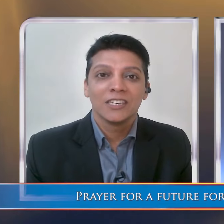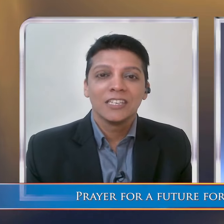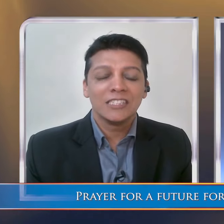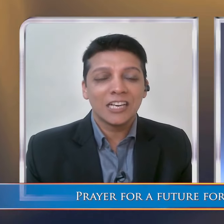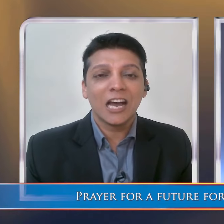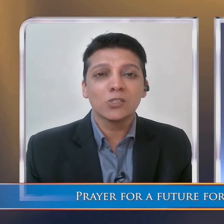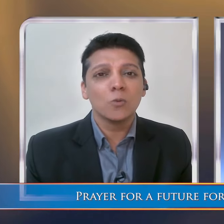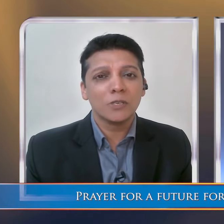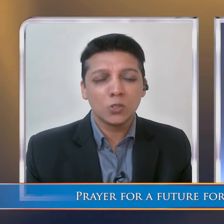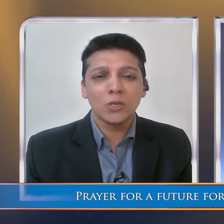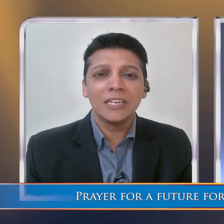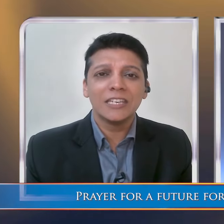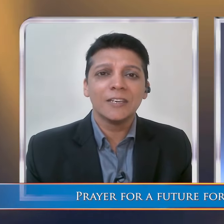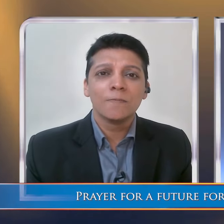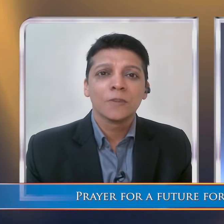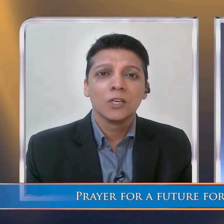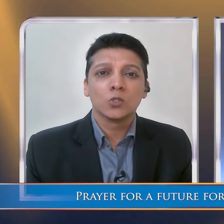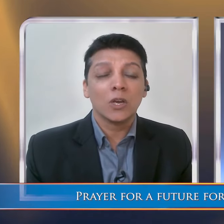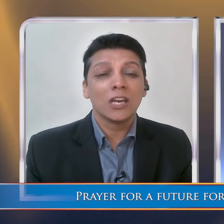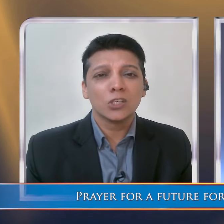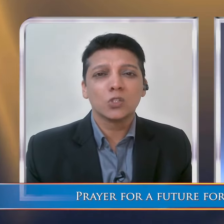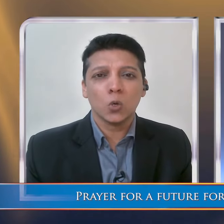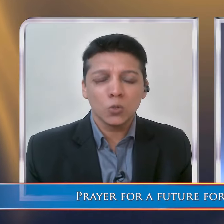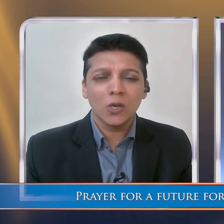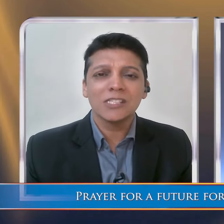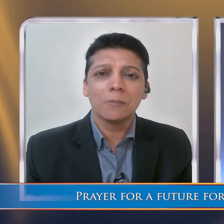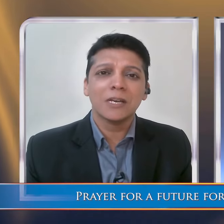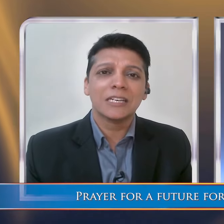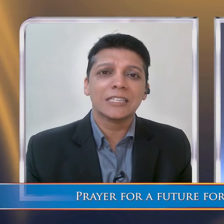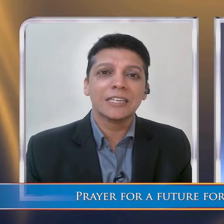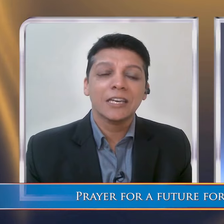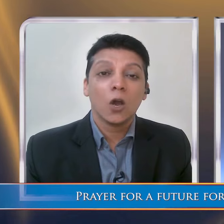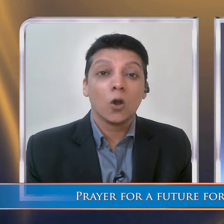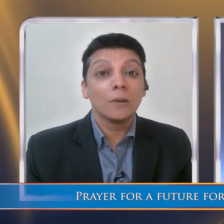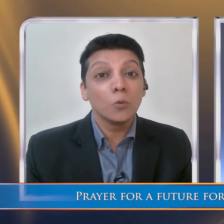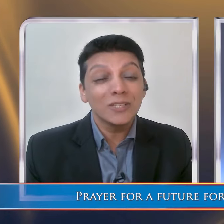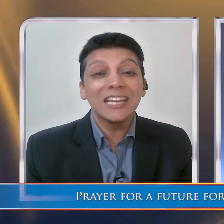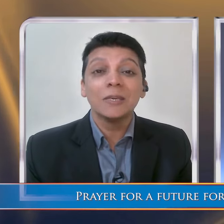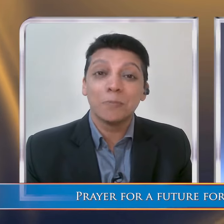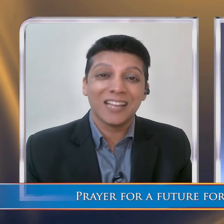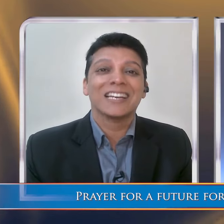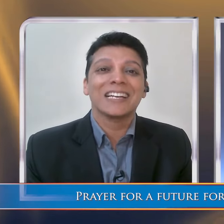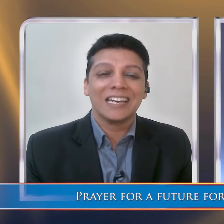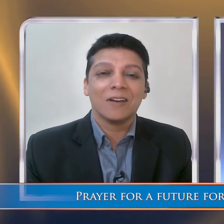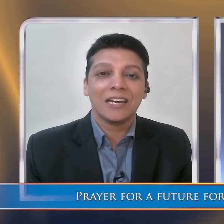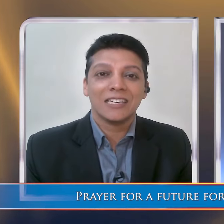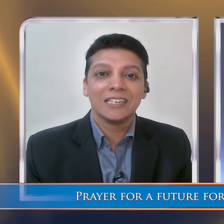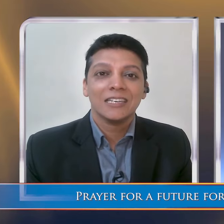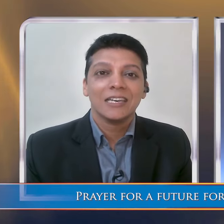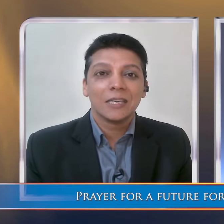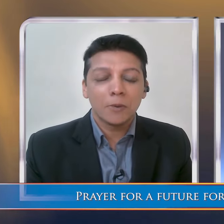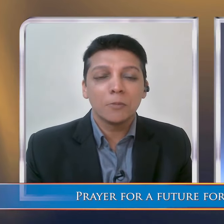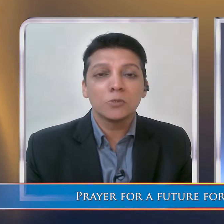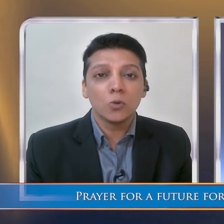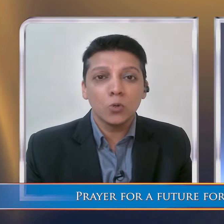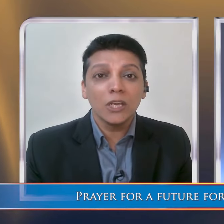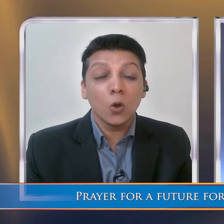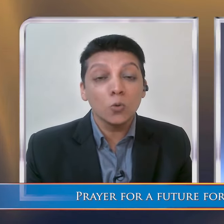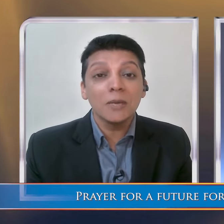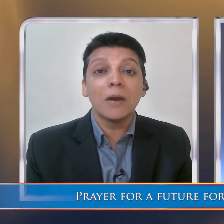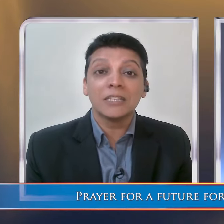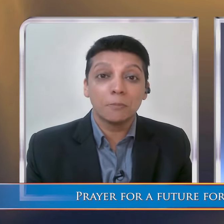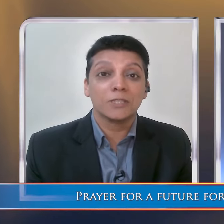है, ये खास उन बच्चों के लिए है जो अलग अलग चुनौतियों का सामना करते हैं और हम उनके लिए प्रार्थना करने वाले हैं कि परमेश्वर